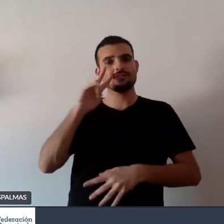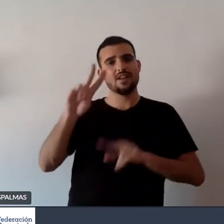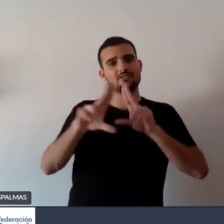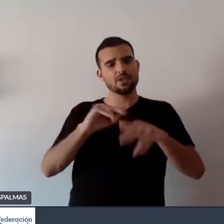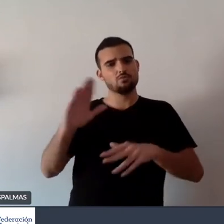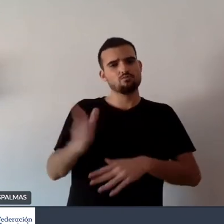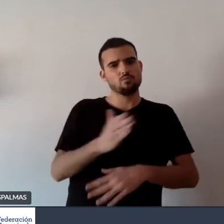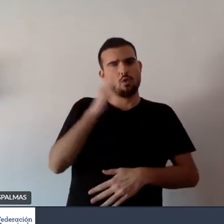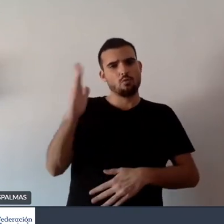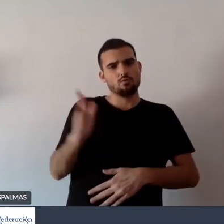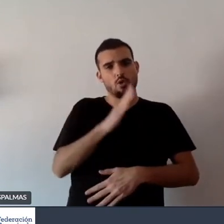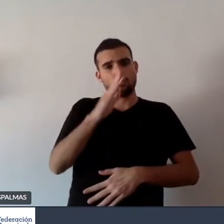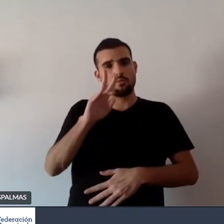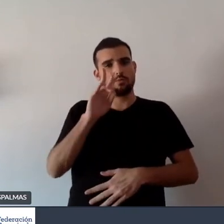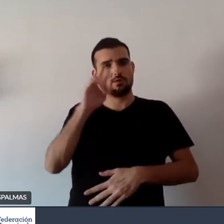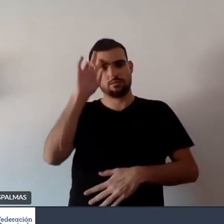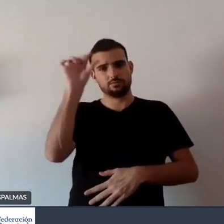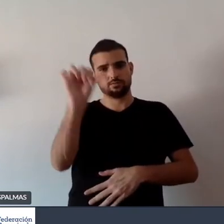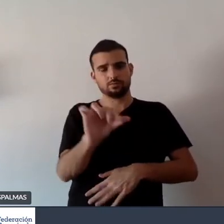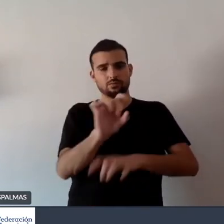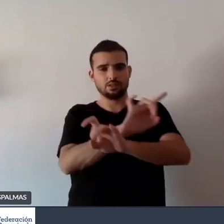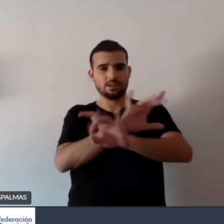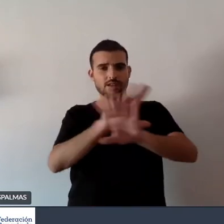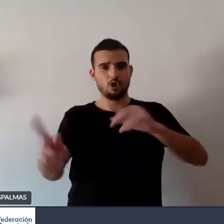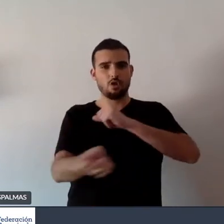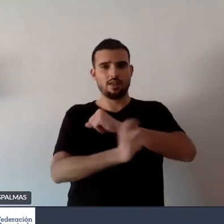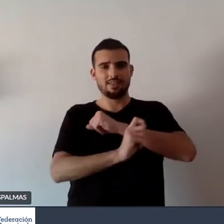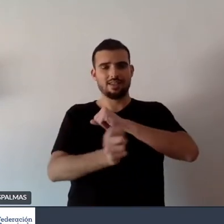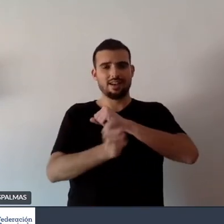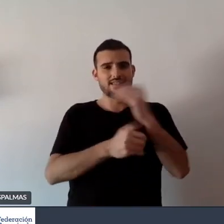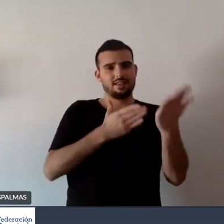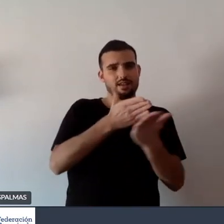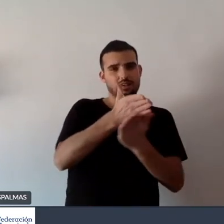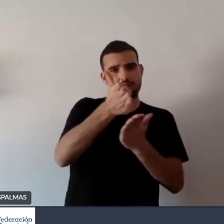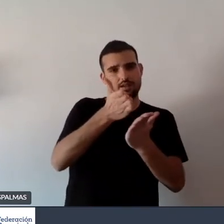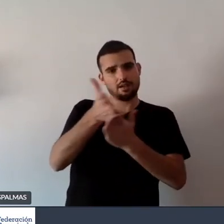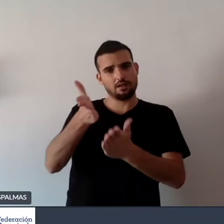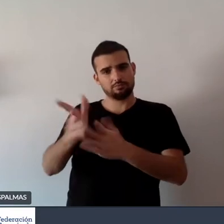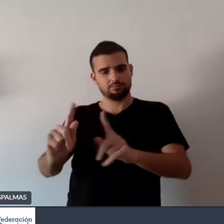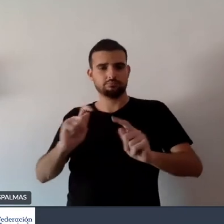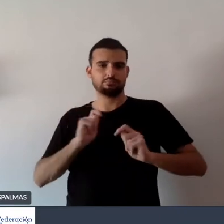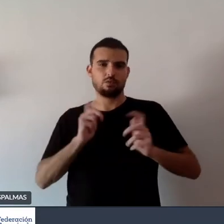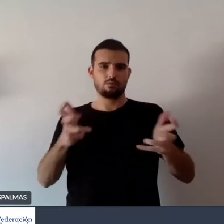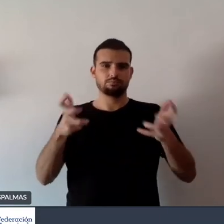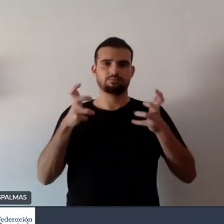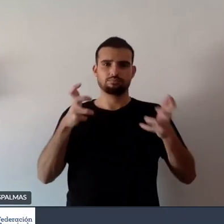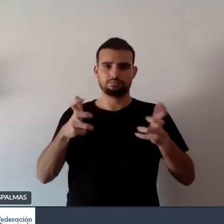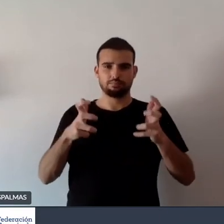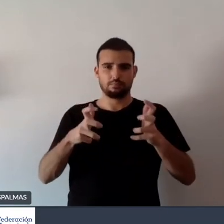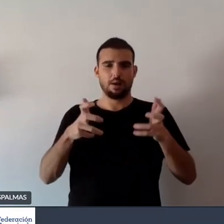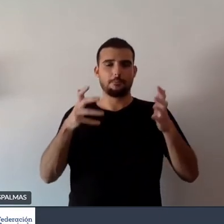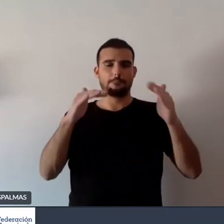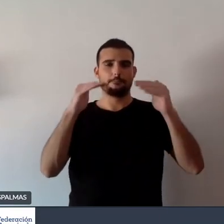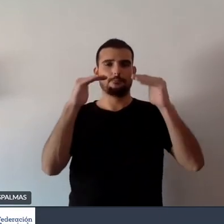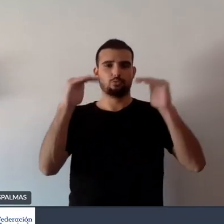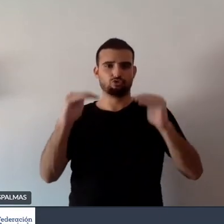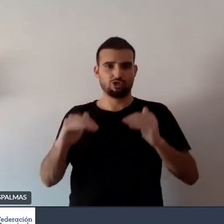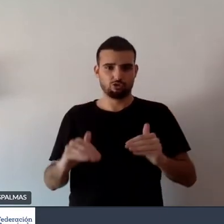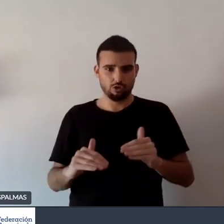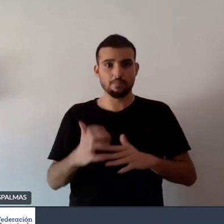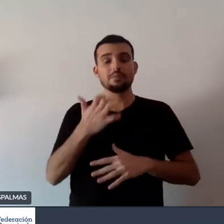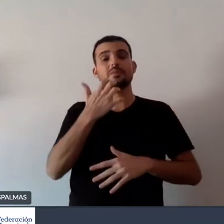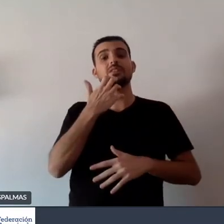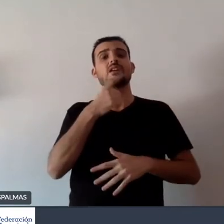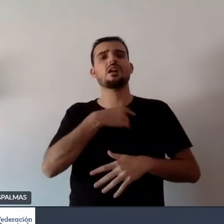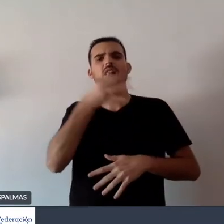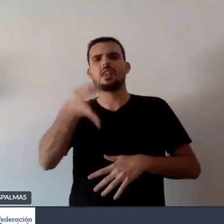son las diferentes opciones que mejores resultados dan en situaciones finales de posesión, que si nos ponemos a hablar